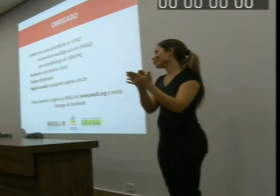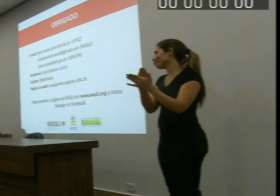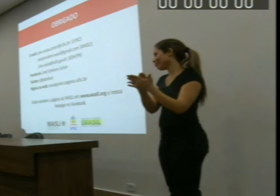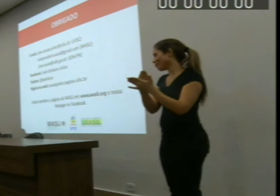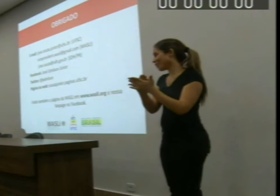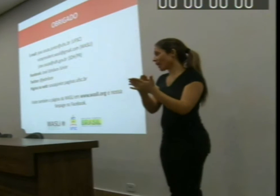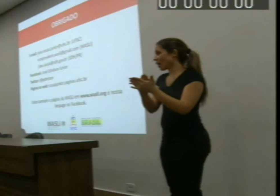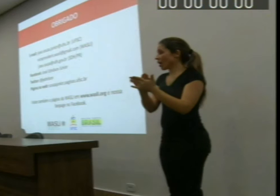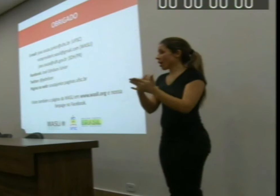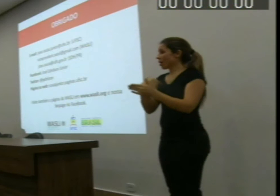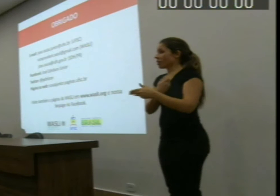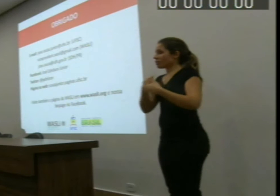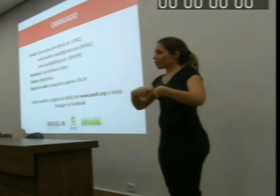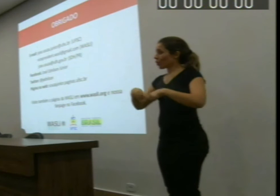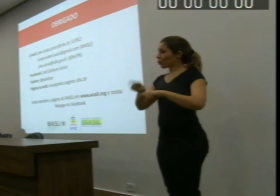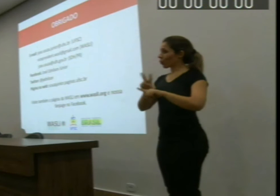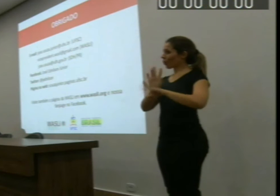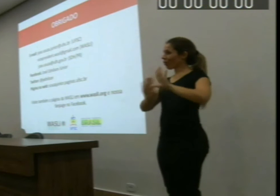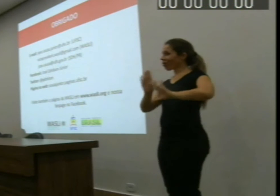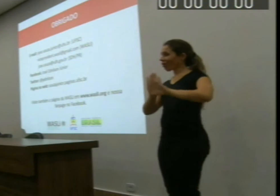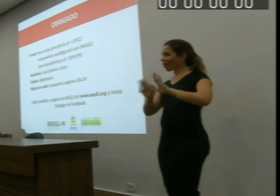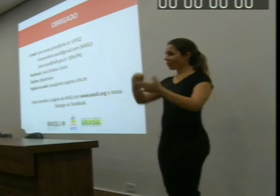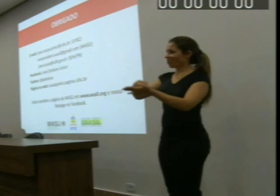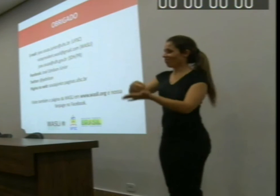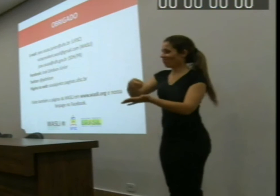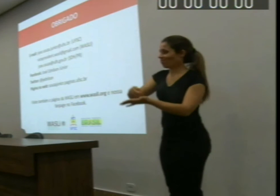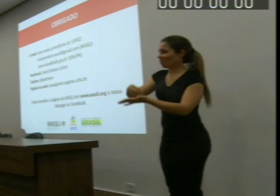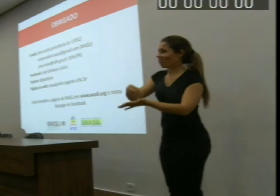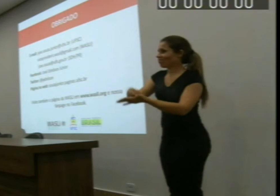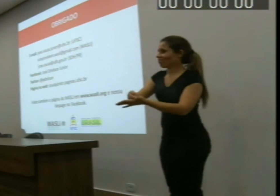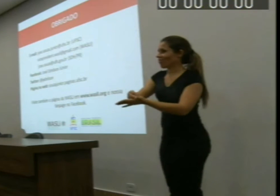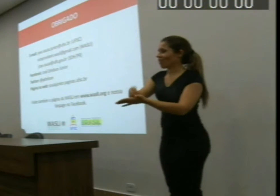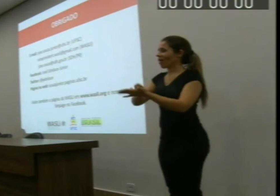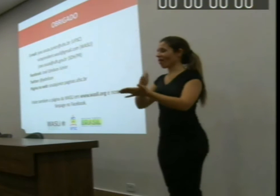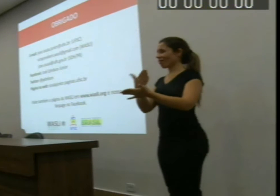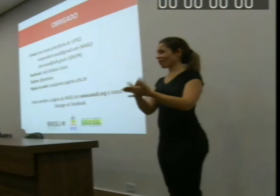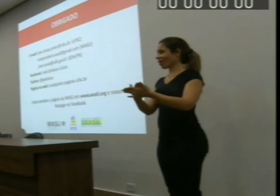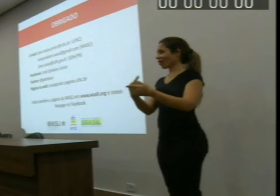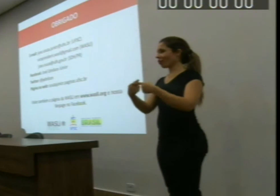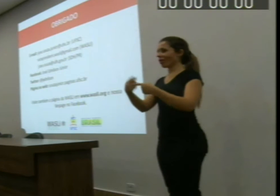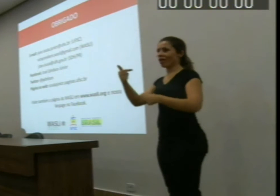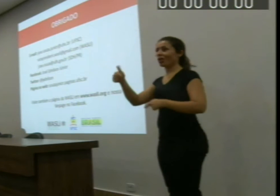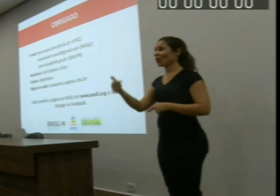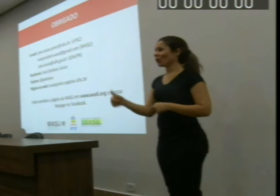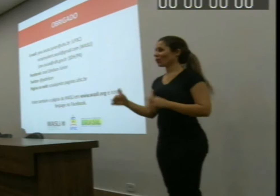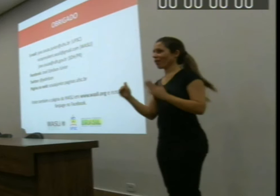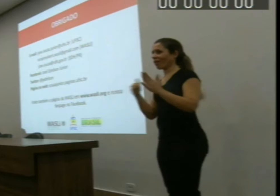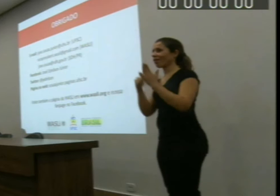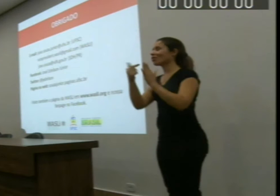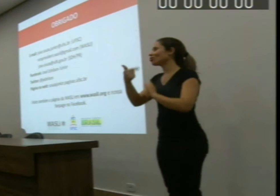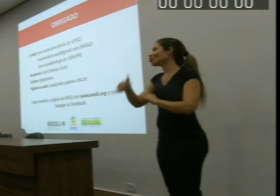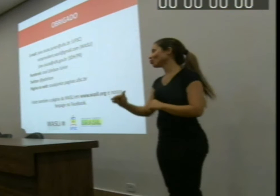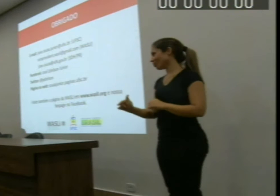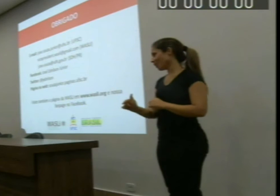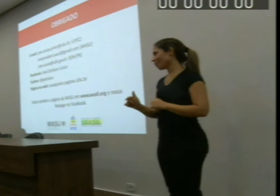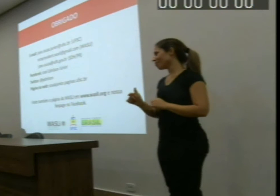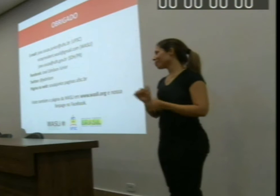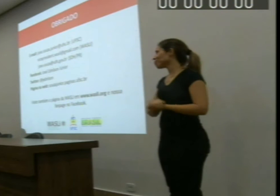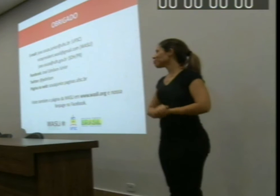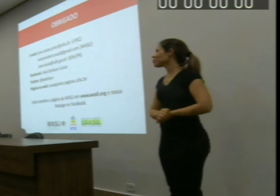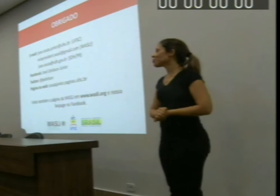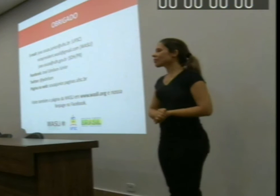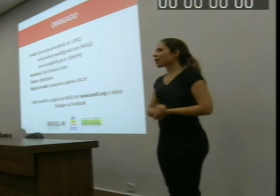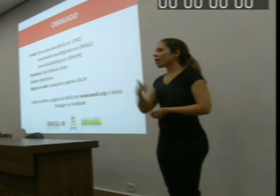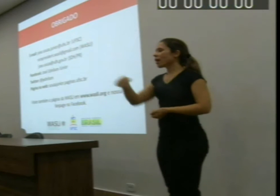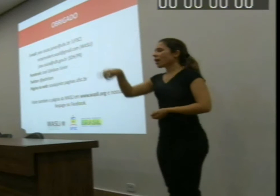fundo no fundo não há limites estabelecidos certo então assim tenha em mente essas